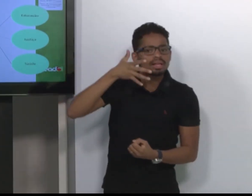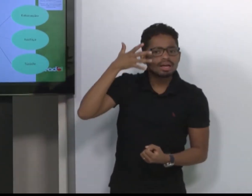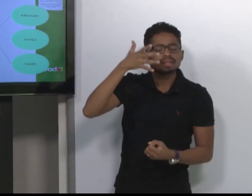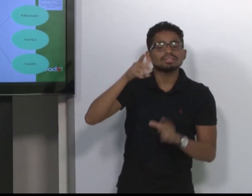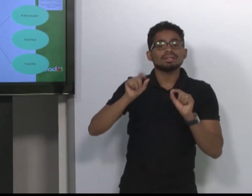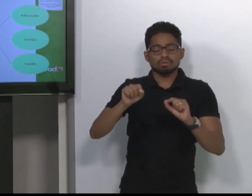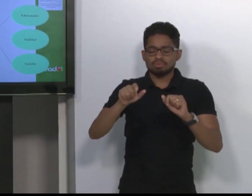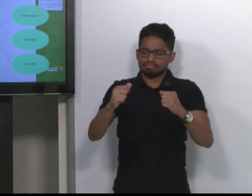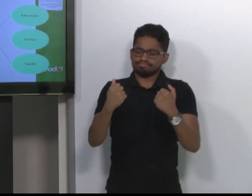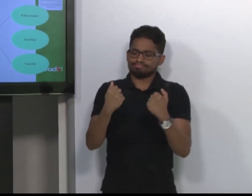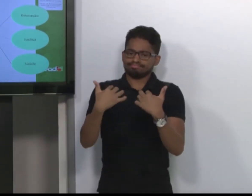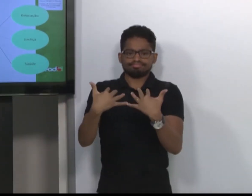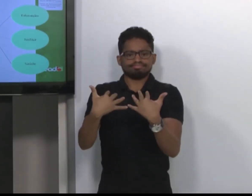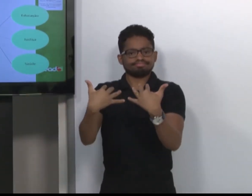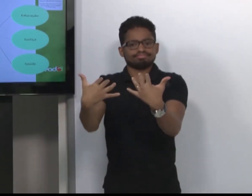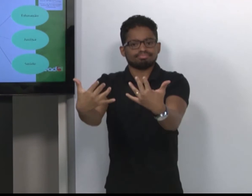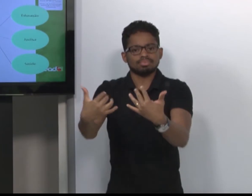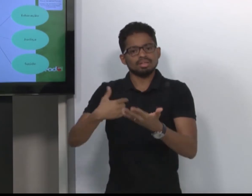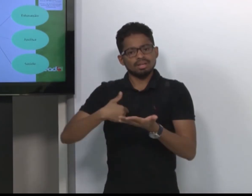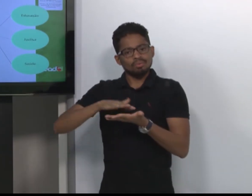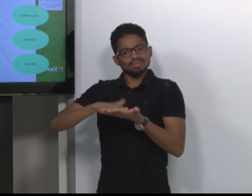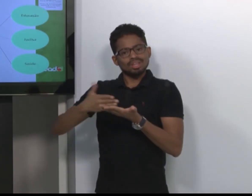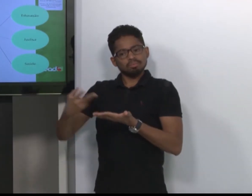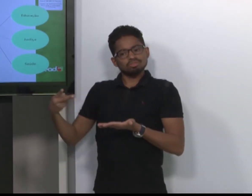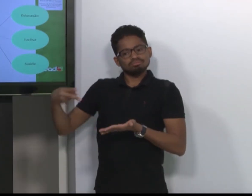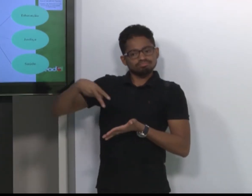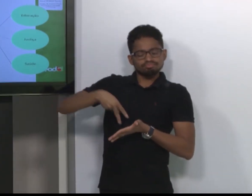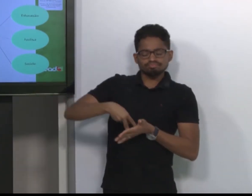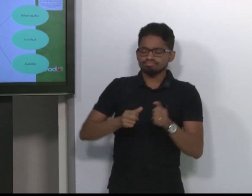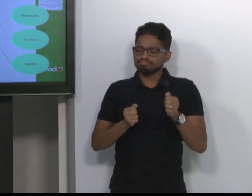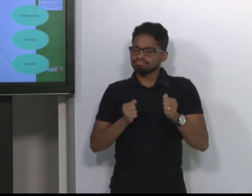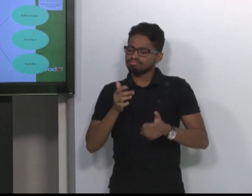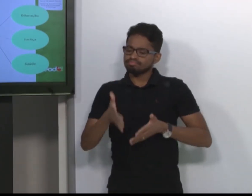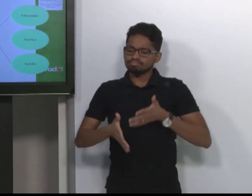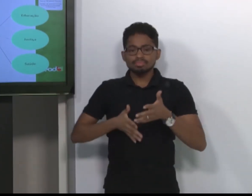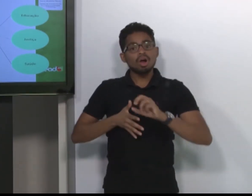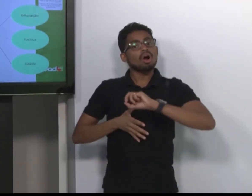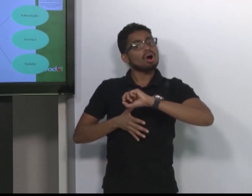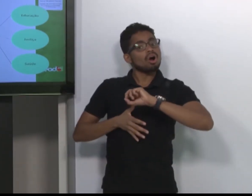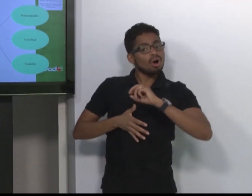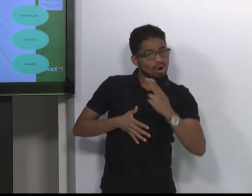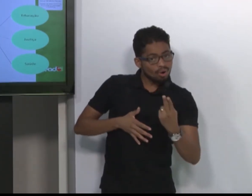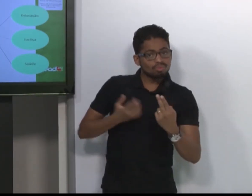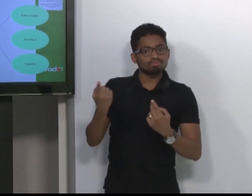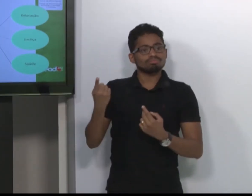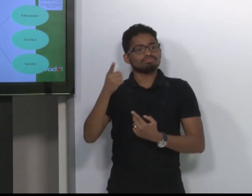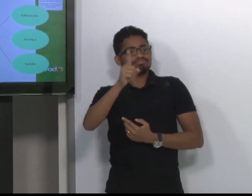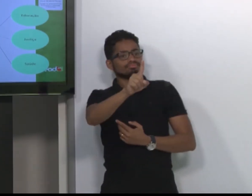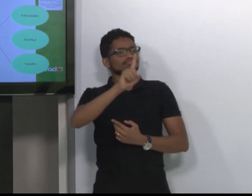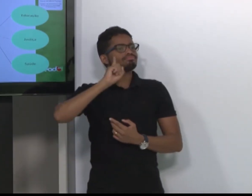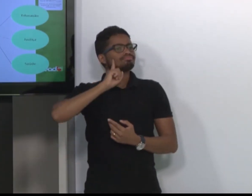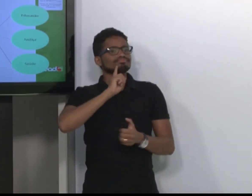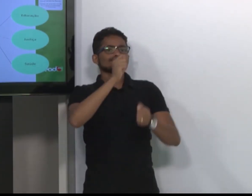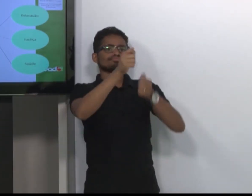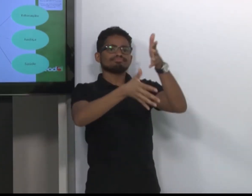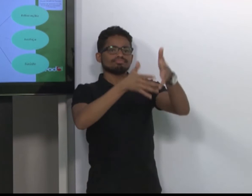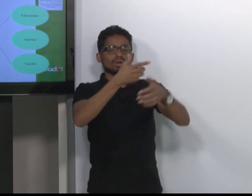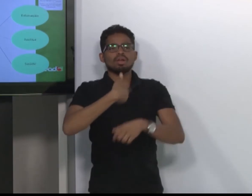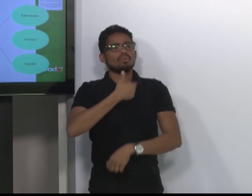onde há ali uma plateia e o tradutor fica à frente fazendo a tradução em língua de sinais. Ou,